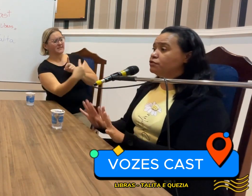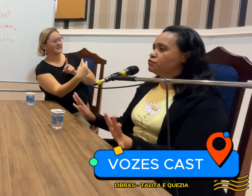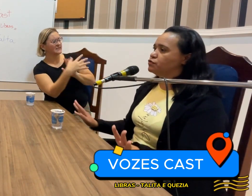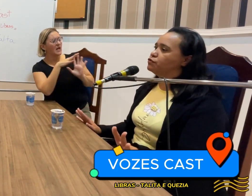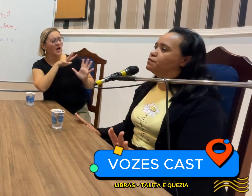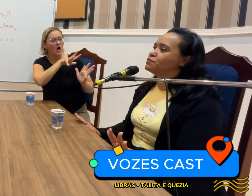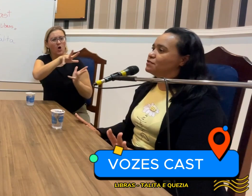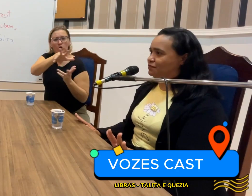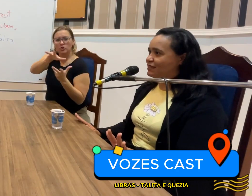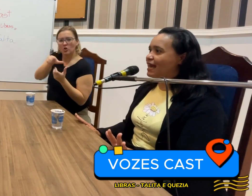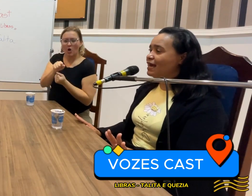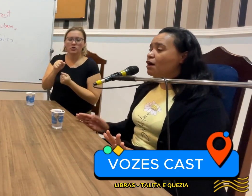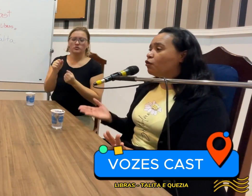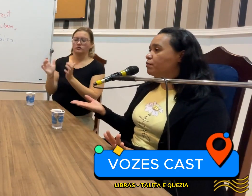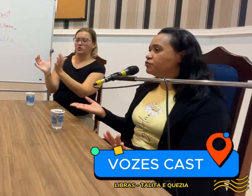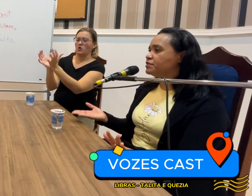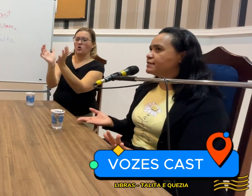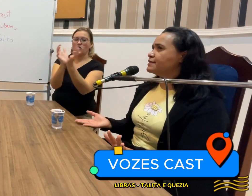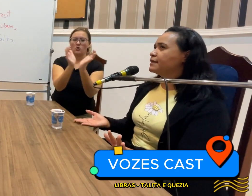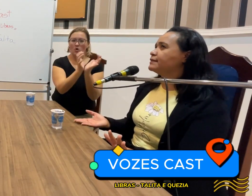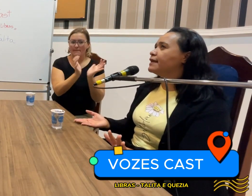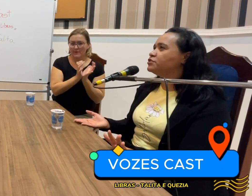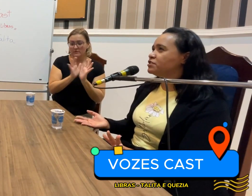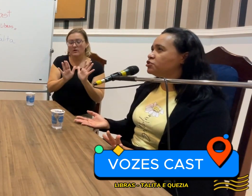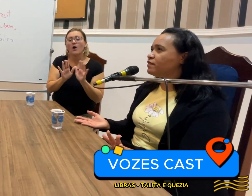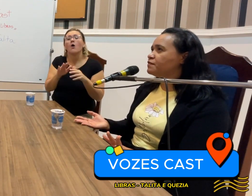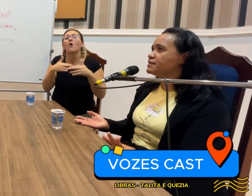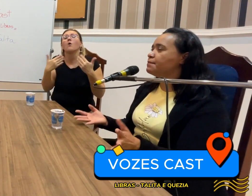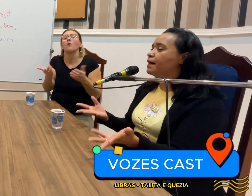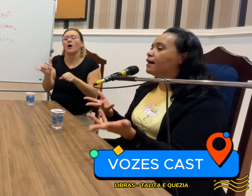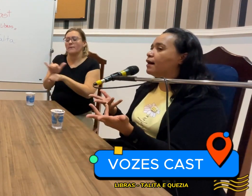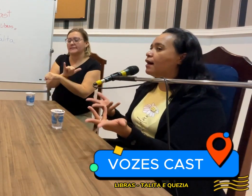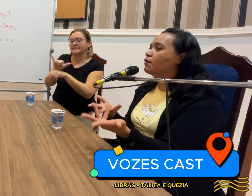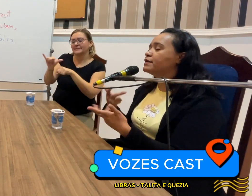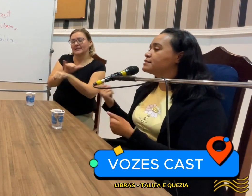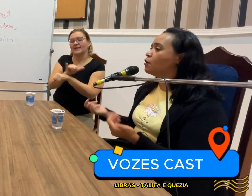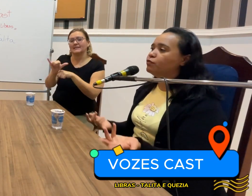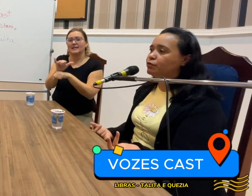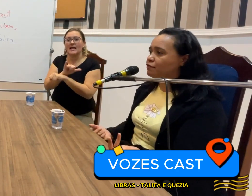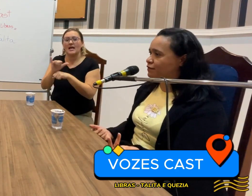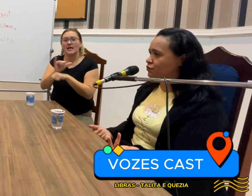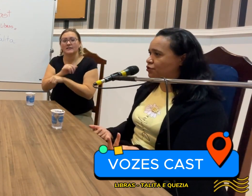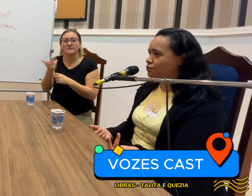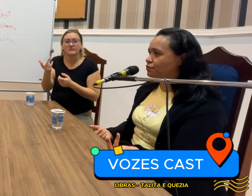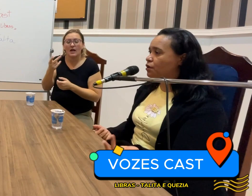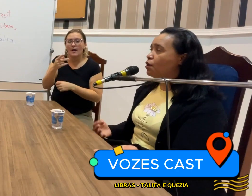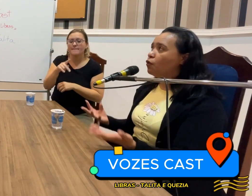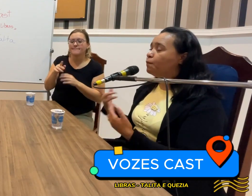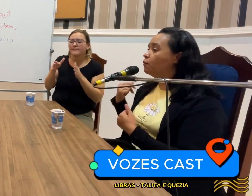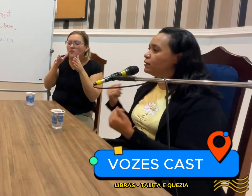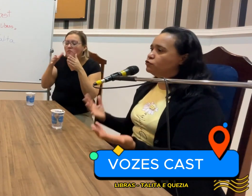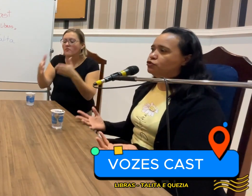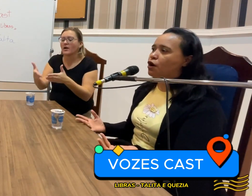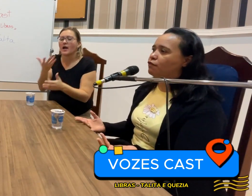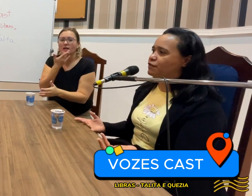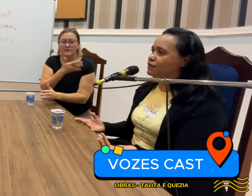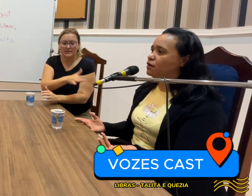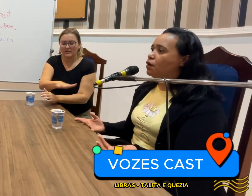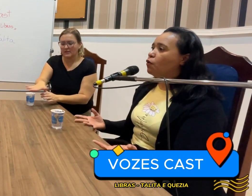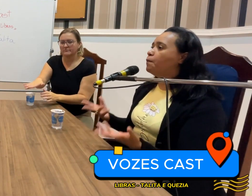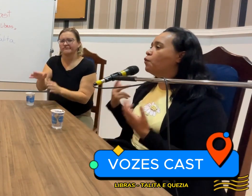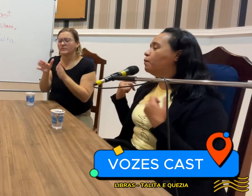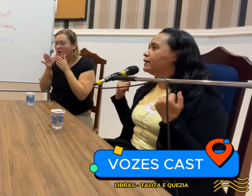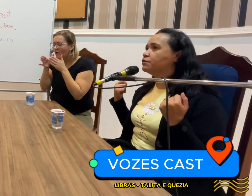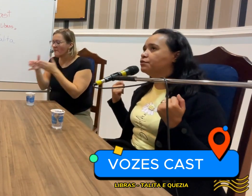pessoas, todos os grupos, né? Como eu disse, que estratégias a gente vai fazer para alcançar o público infantil, o público